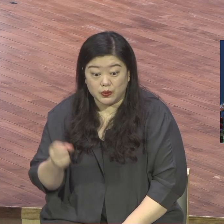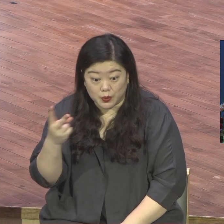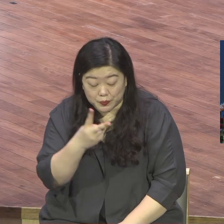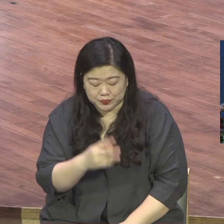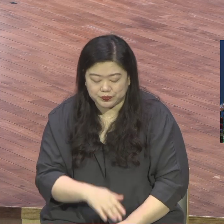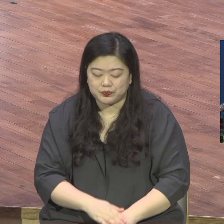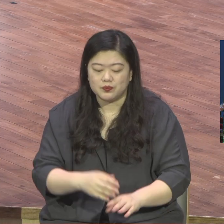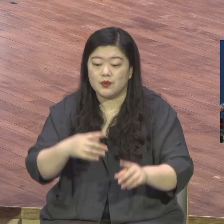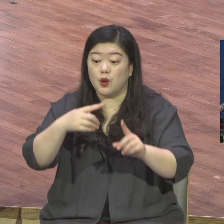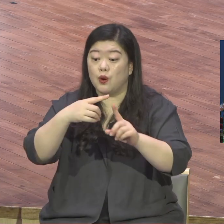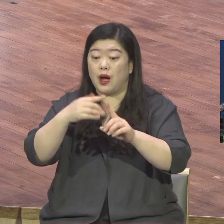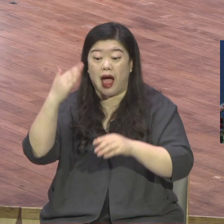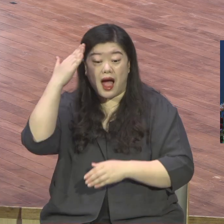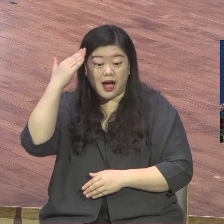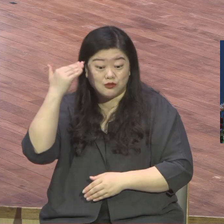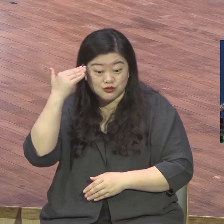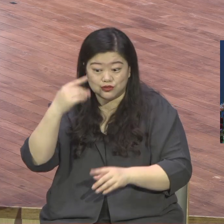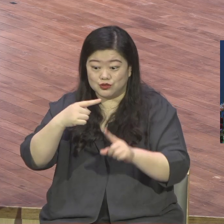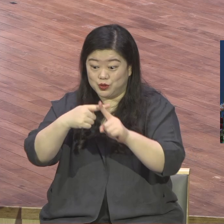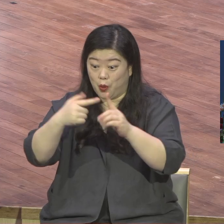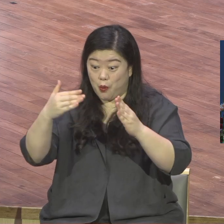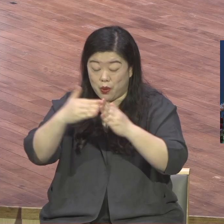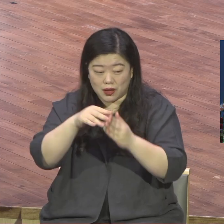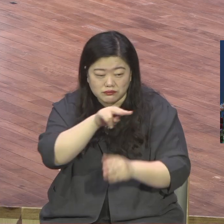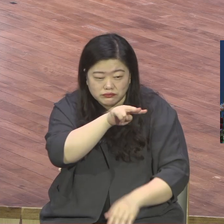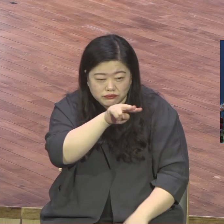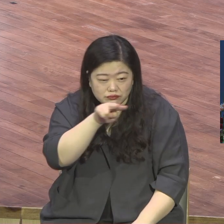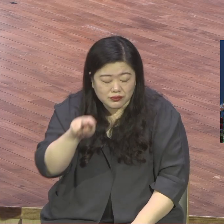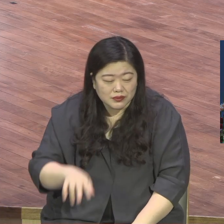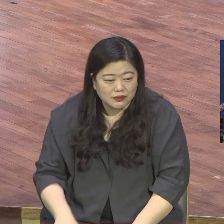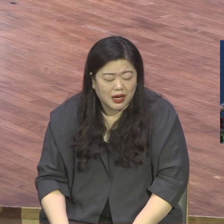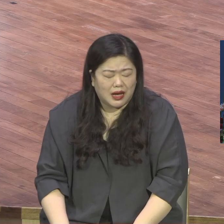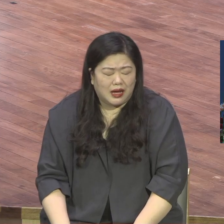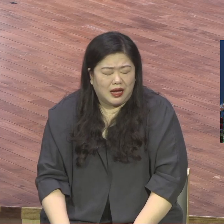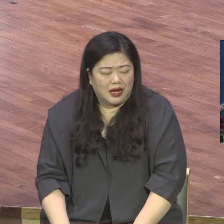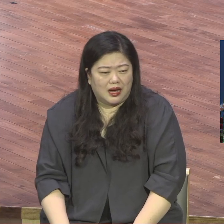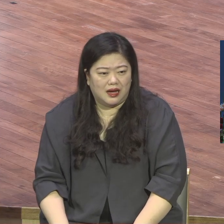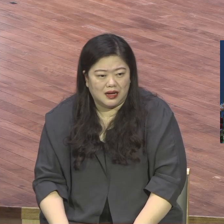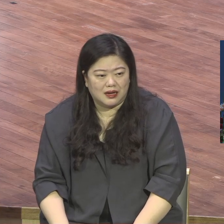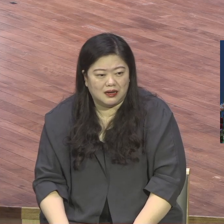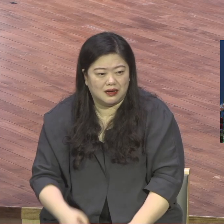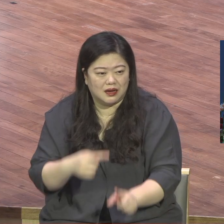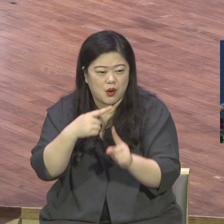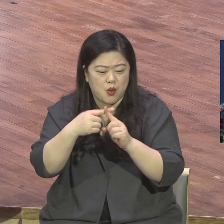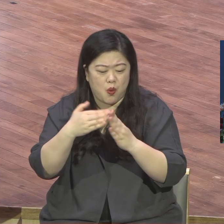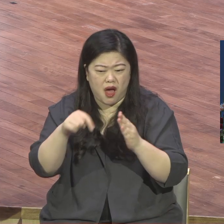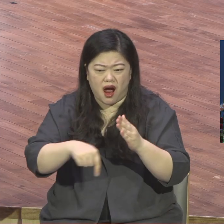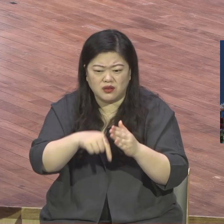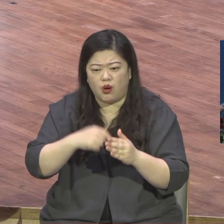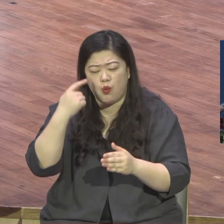있어요. 무슨 노선이 있어요. 뭔가 막 기득권이 있고요. 터세가 있고 뭔가 다 있어요. 갖춰져